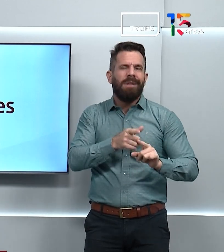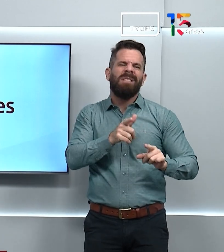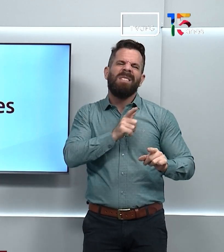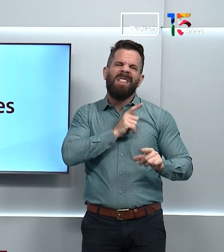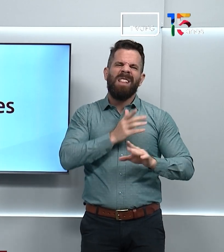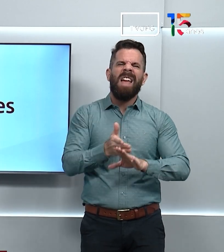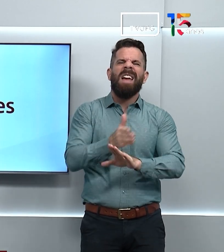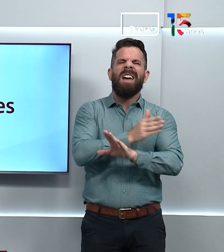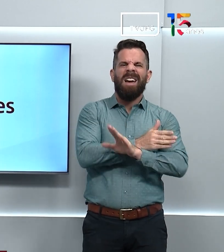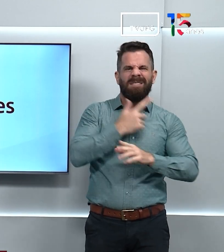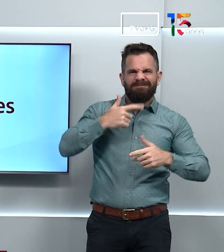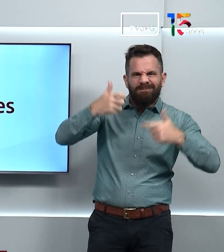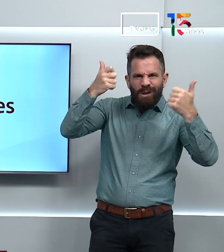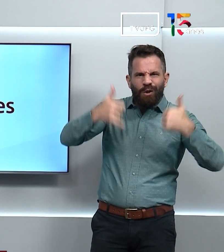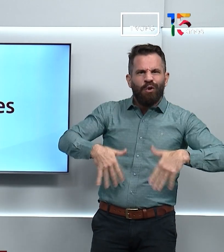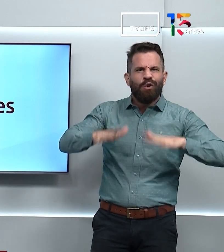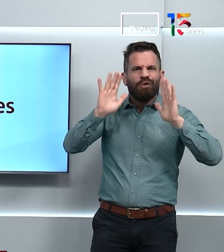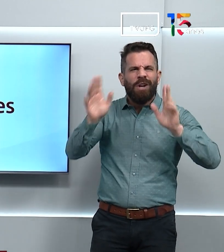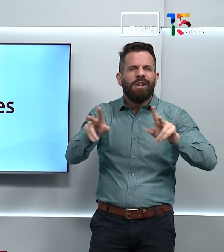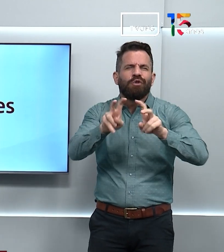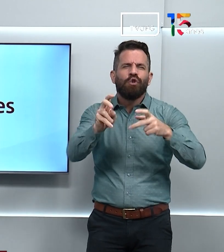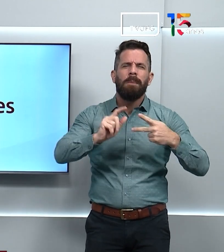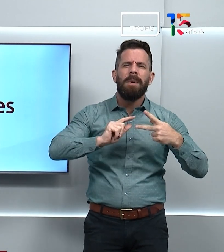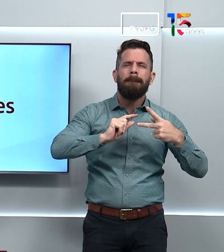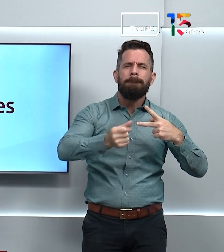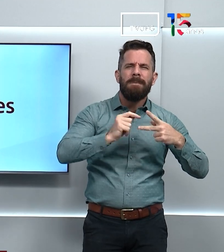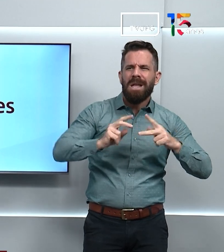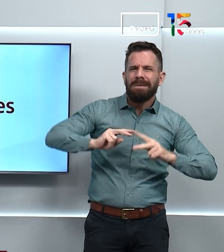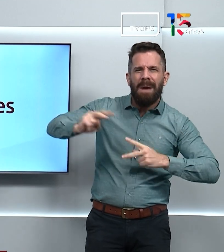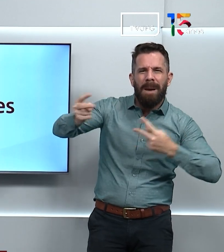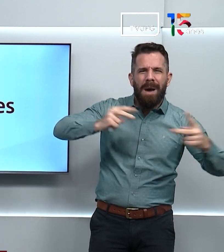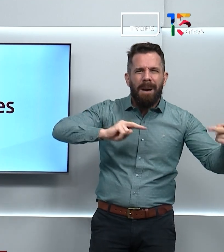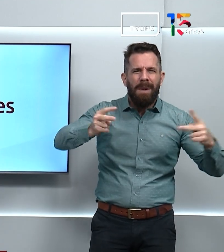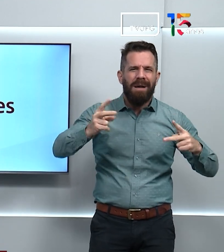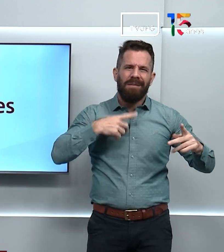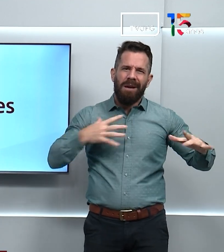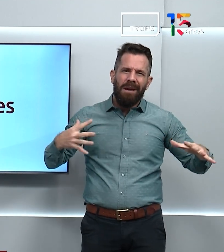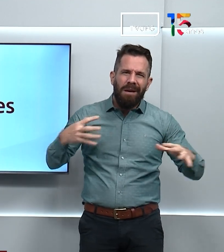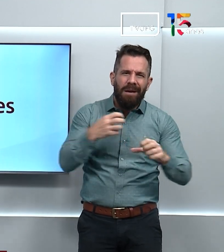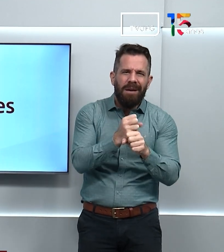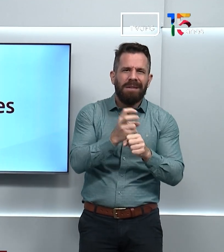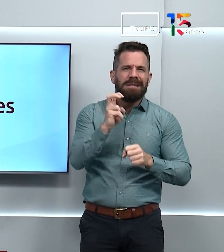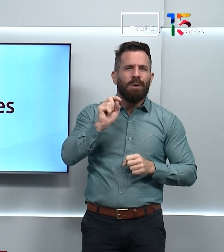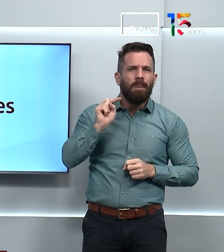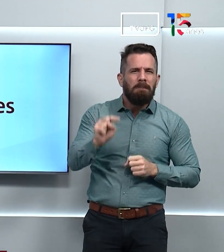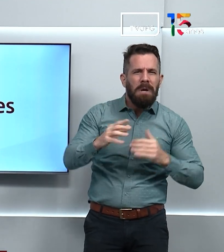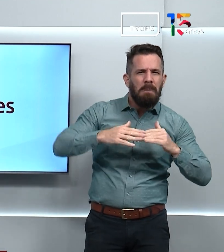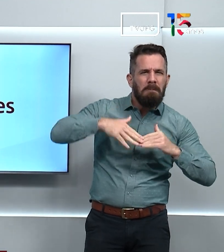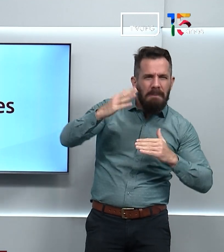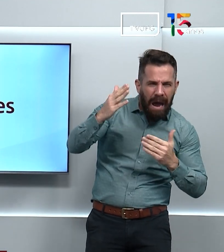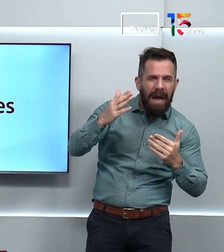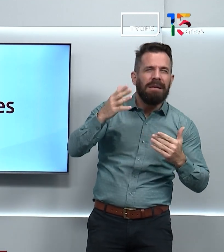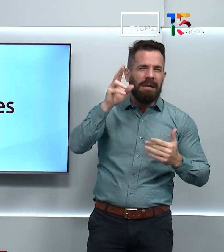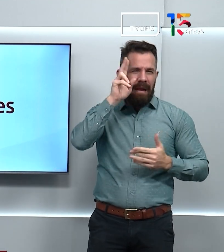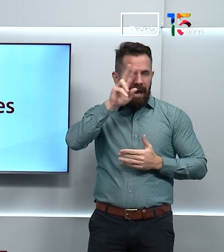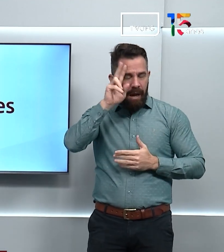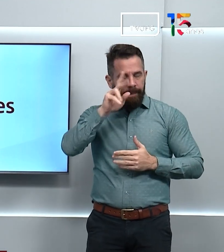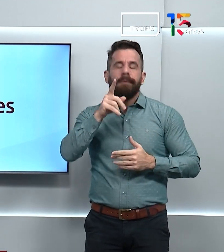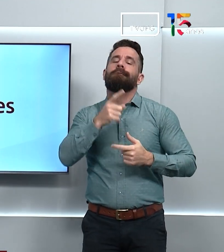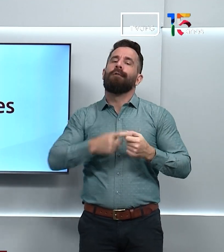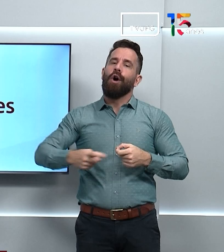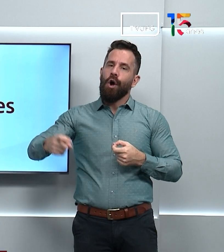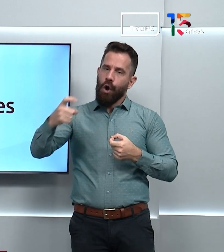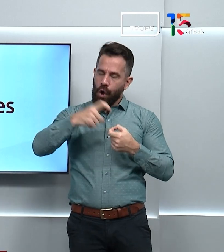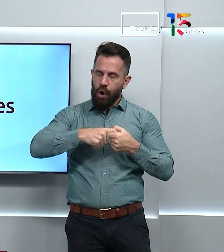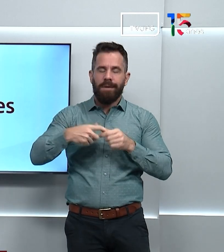sido implementadas no começo desse ano e que a gente anunciou aqui várias vezes no Conexões. Agora as regras voltam a ser